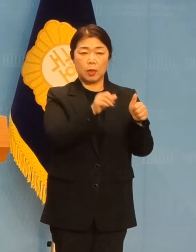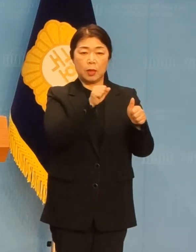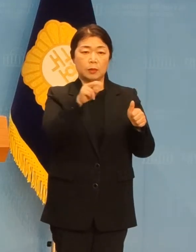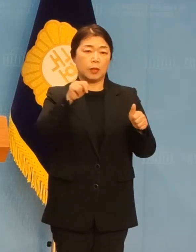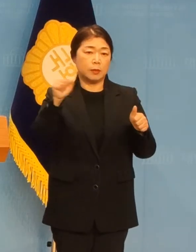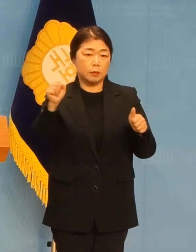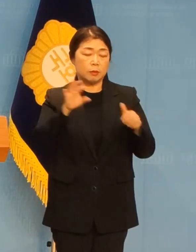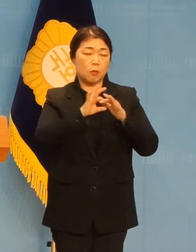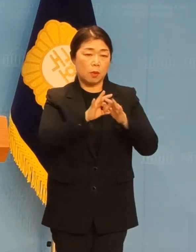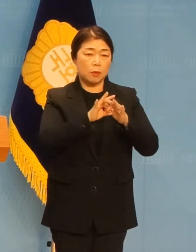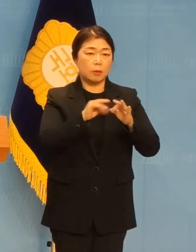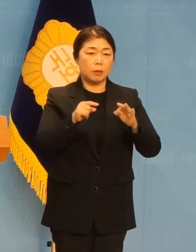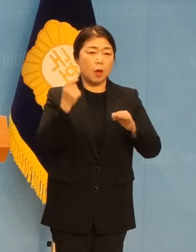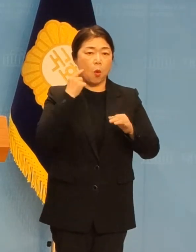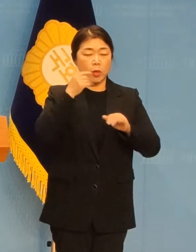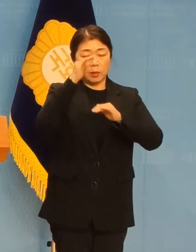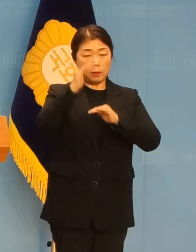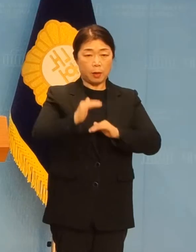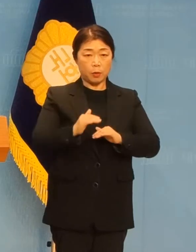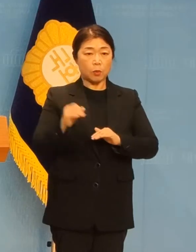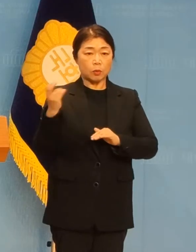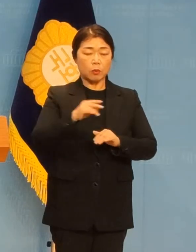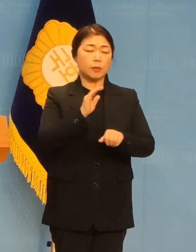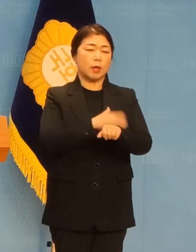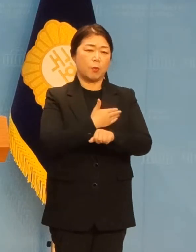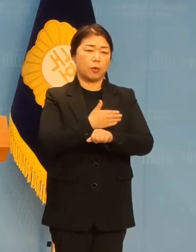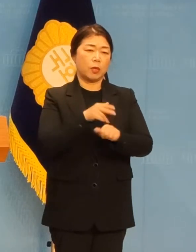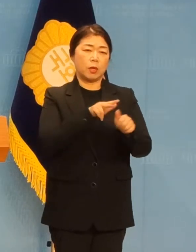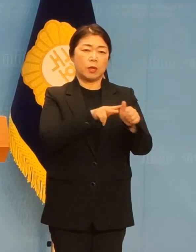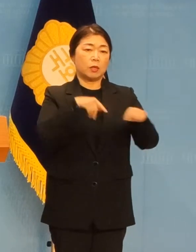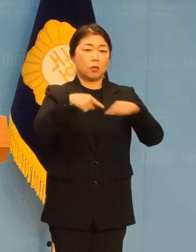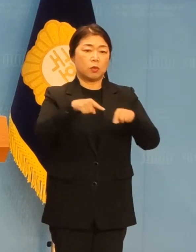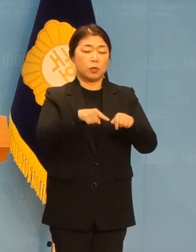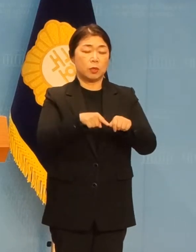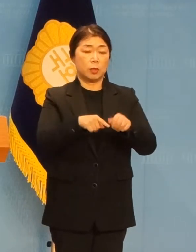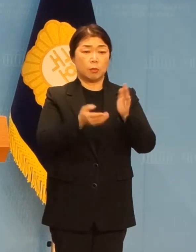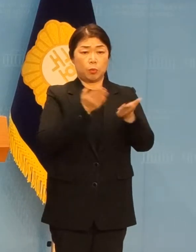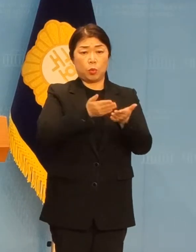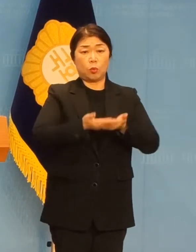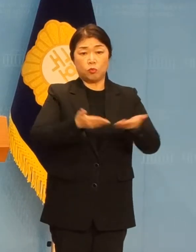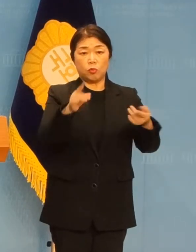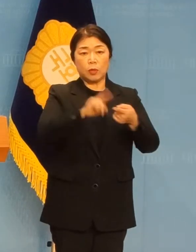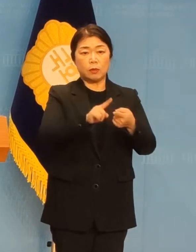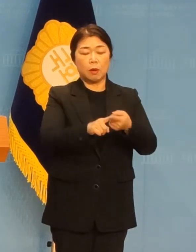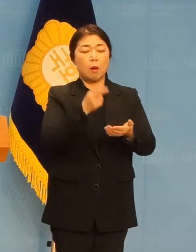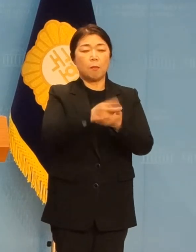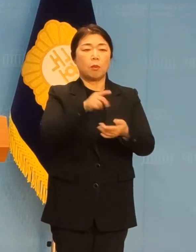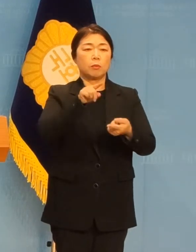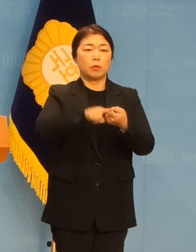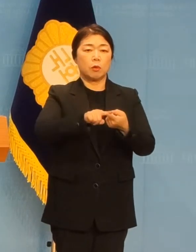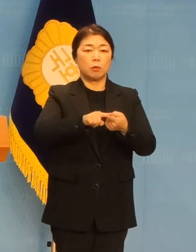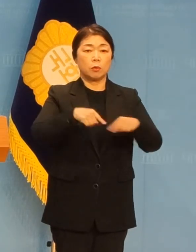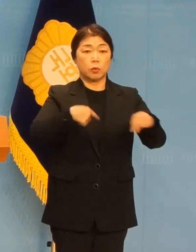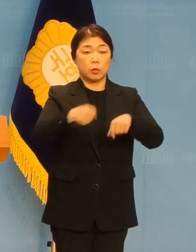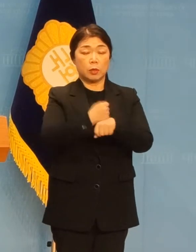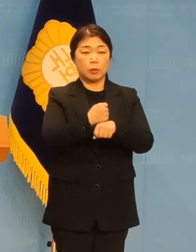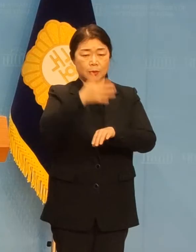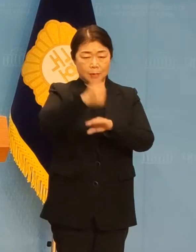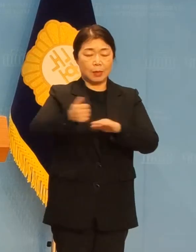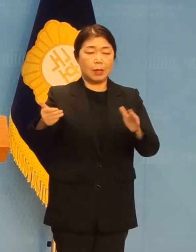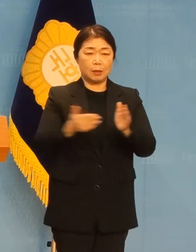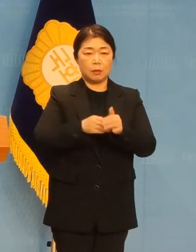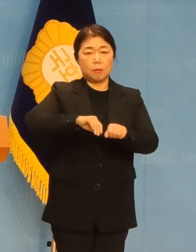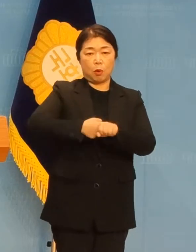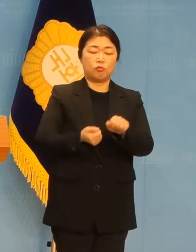관련해 허위 사실 그리고 잘못된 정치적 공세에 대해서 꼭 법적 조치해서 끝까지